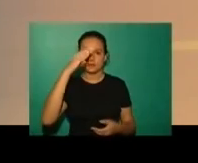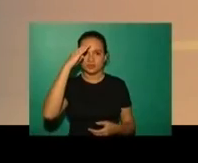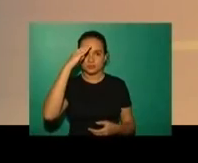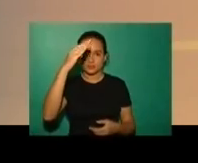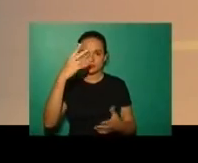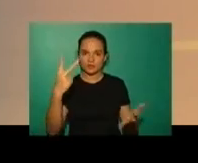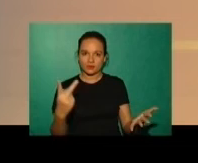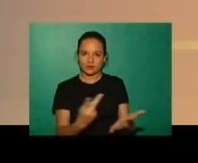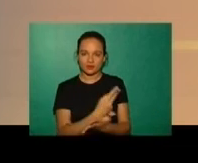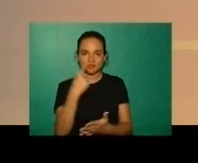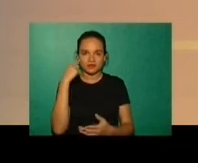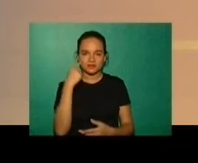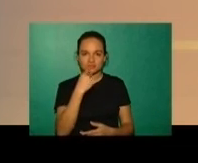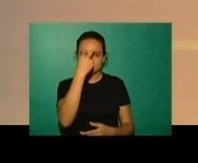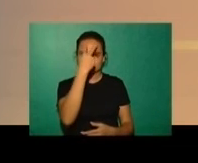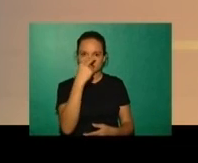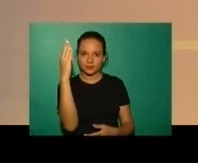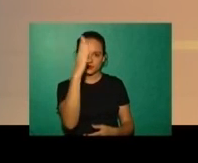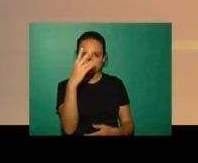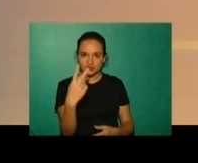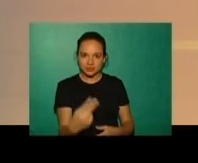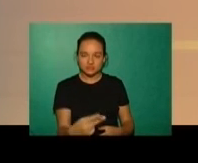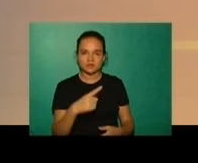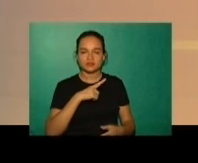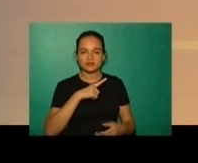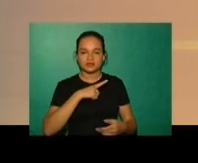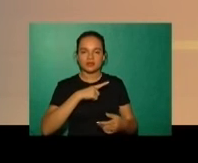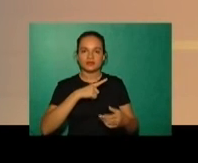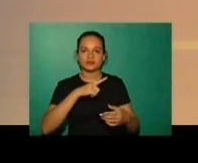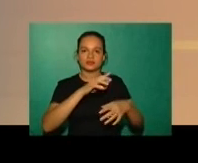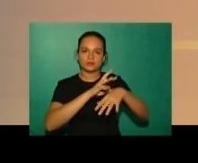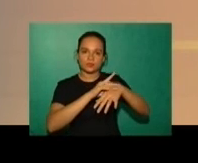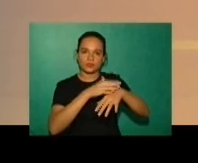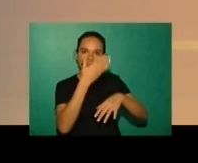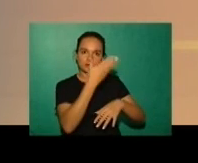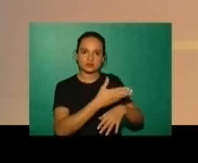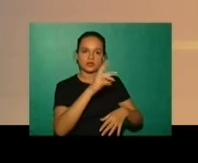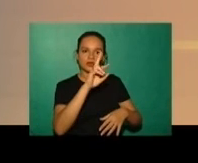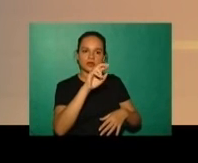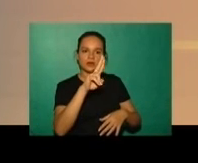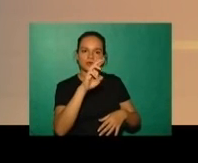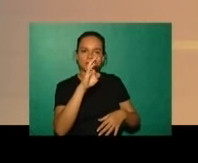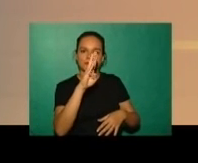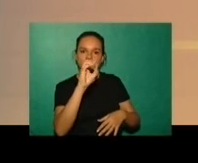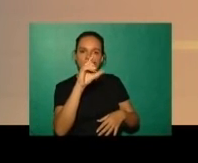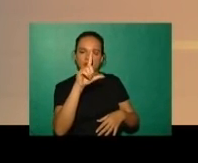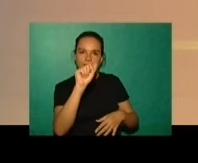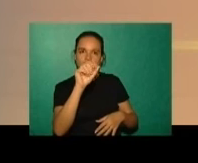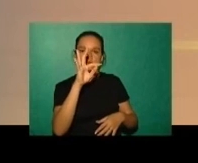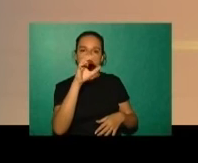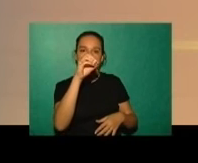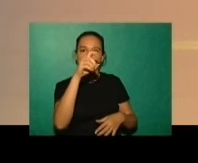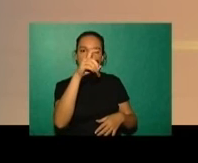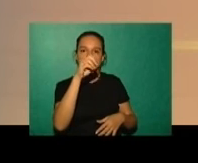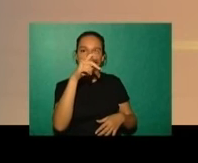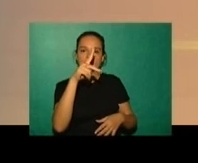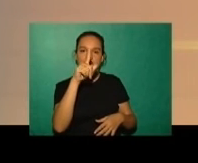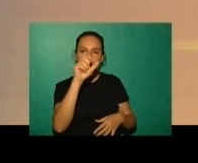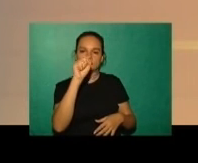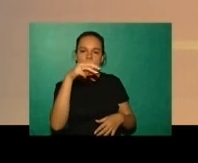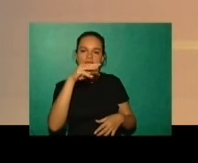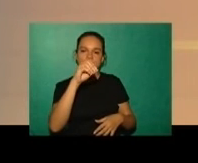As principais causas da surdo-cegueira no Brasil estão relacionadas a doenças como rubéola materna,